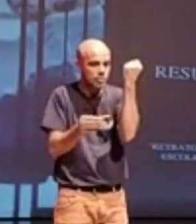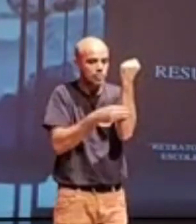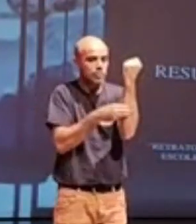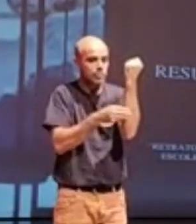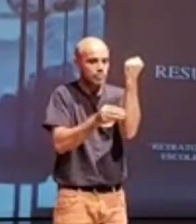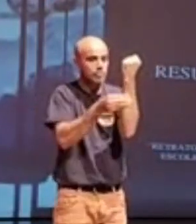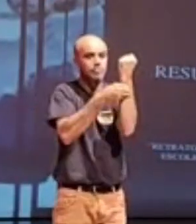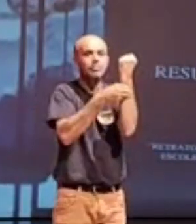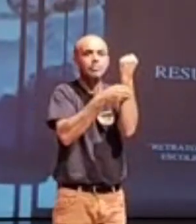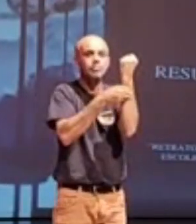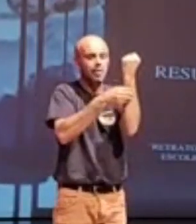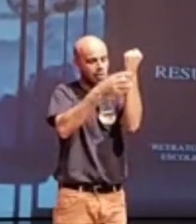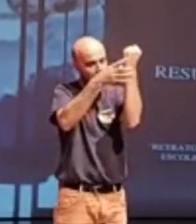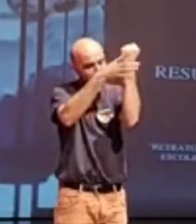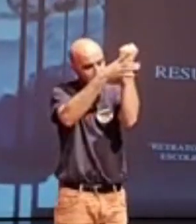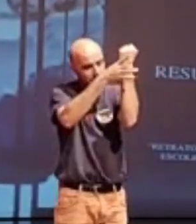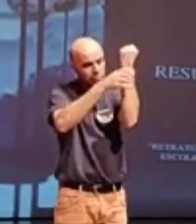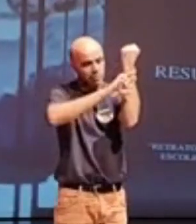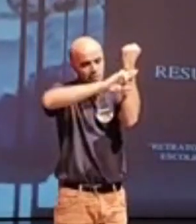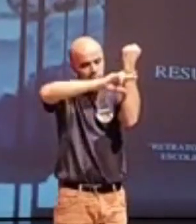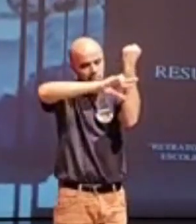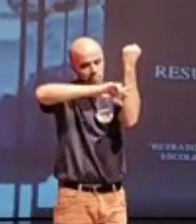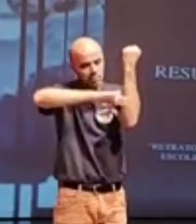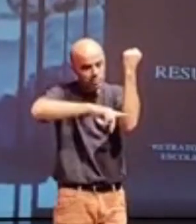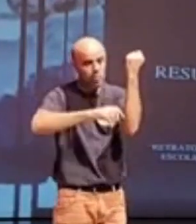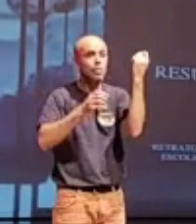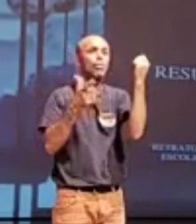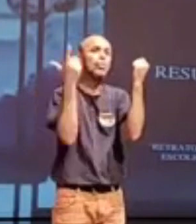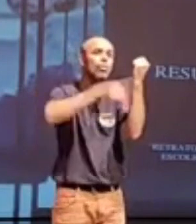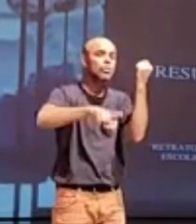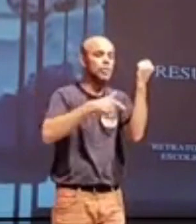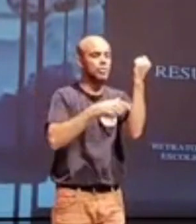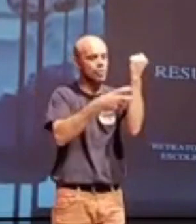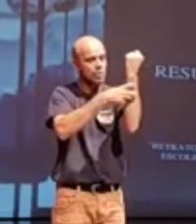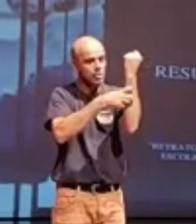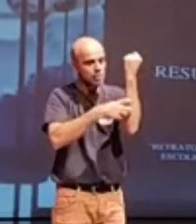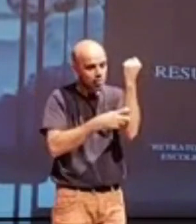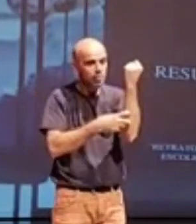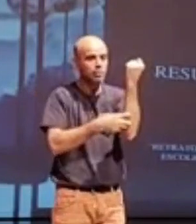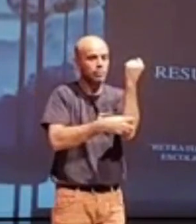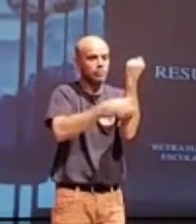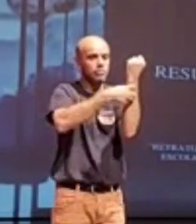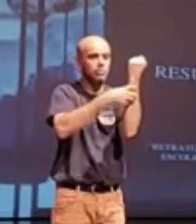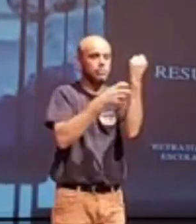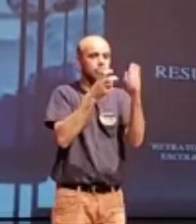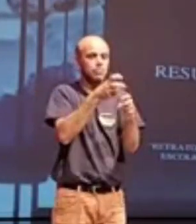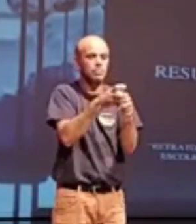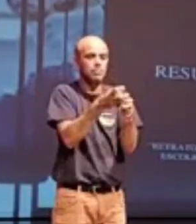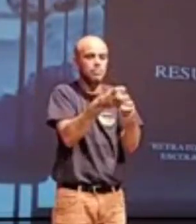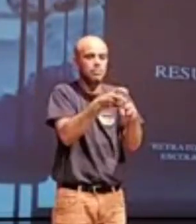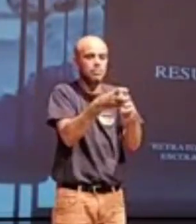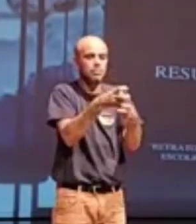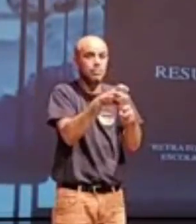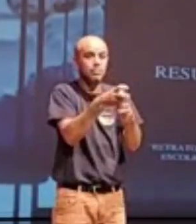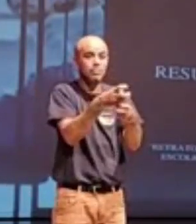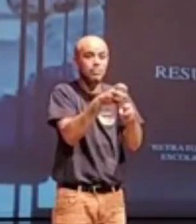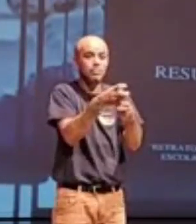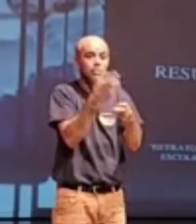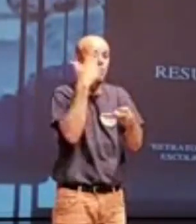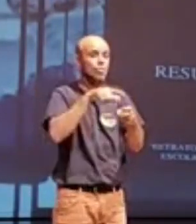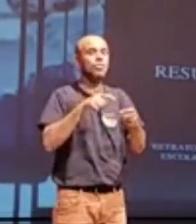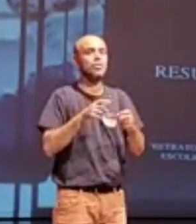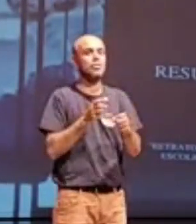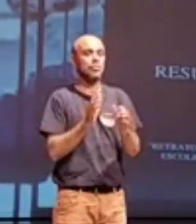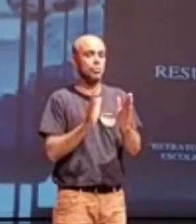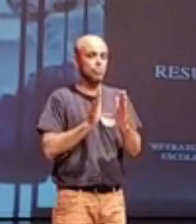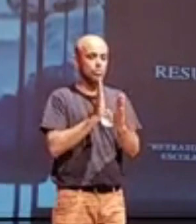segmento conseguem segurar a sua correção e conseguem segurar até o organismo de fazer a fusão óssea, que demora por volta de 6 meses, 6 a 8